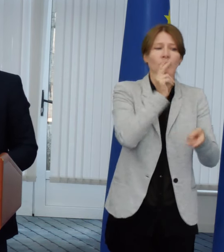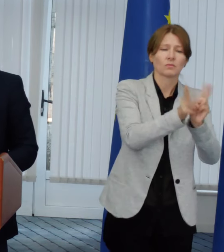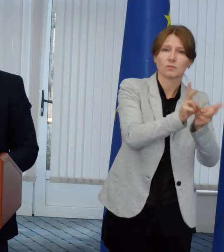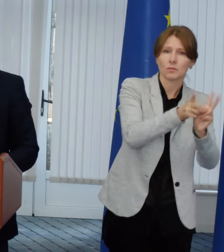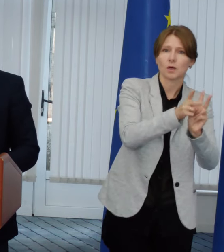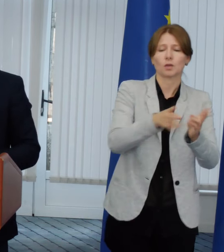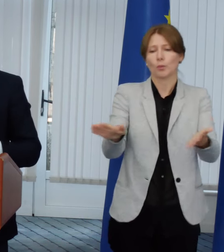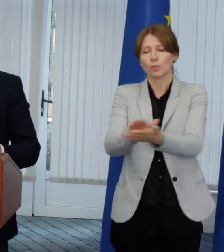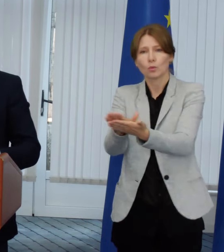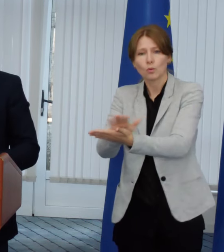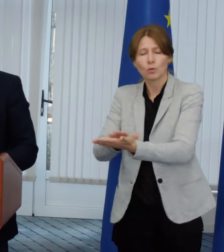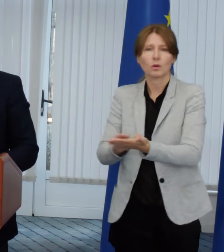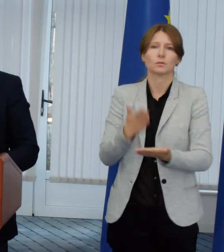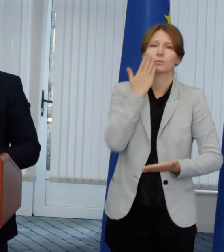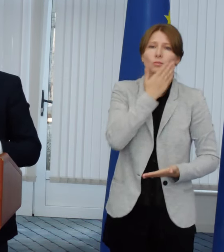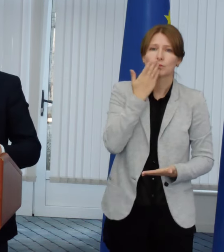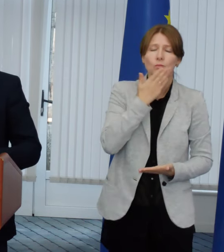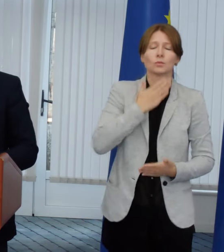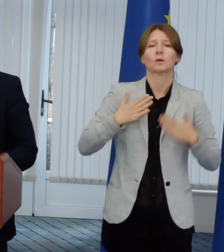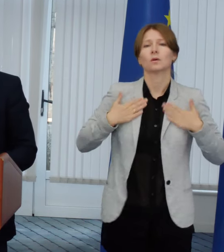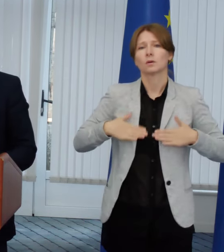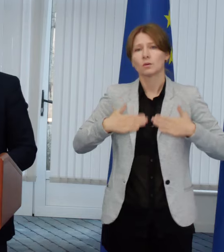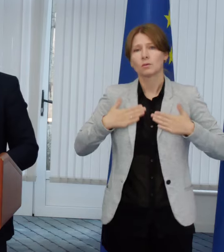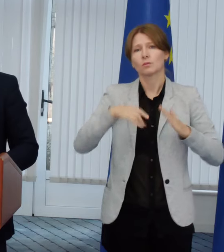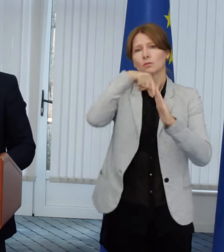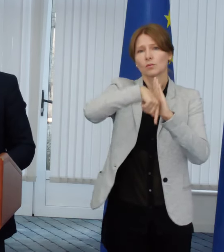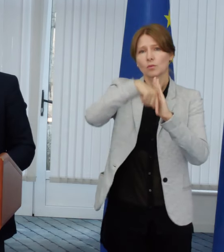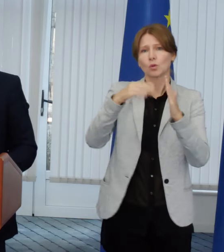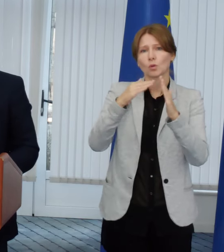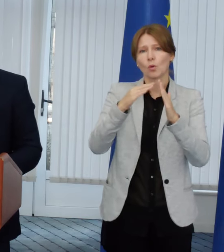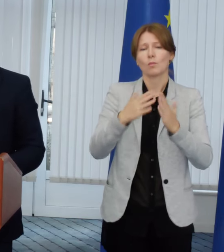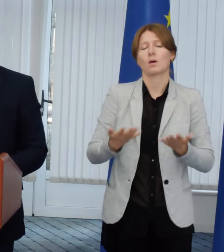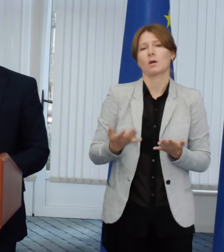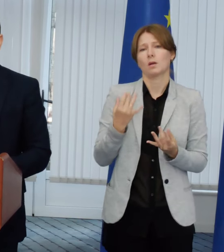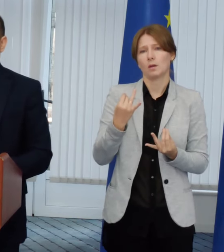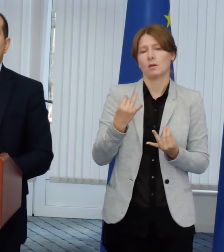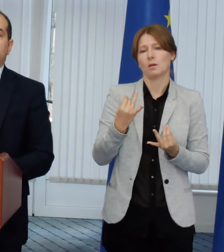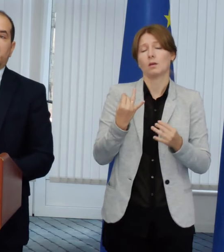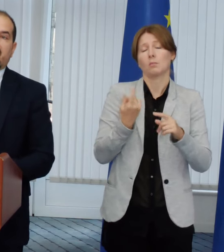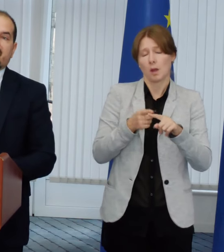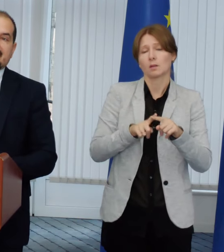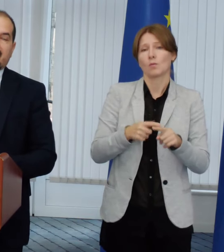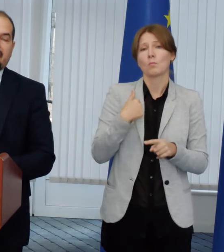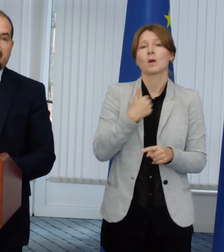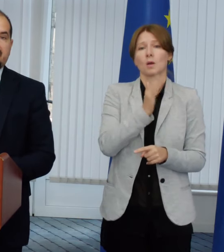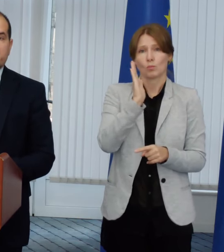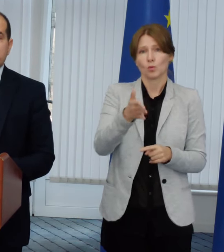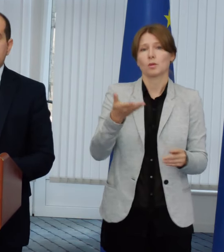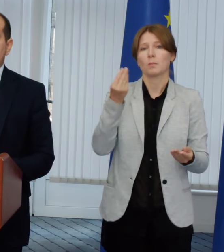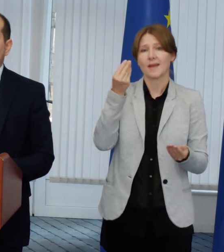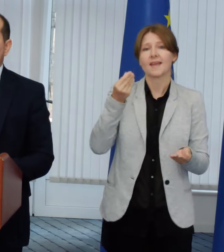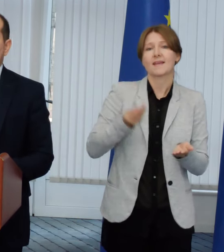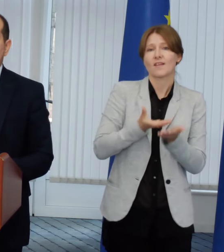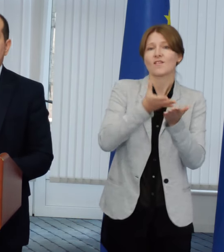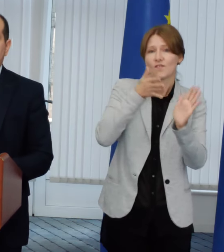bucatelor, curățenie, igiena corporală, igiena în cadrul gospodăriei. Deci aici vom investi